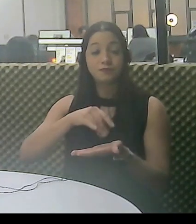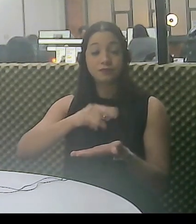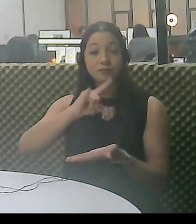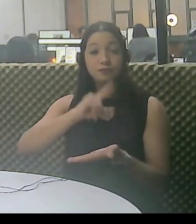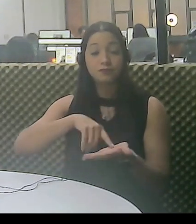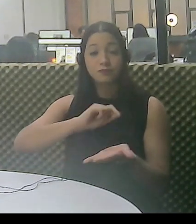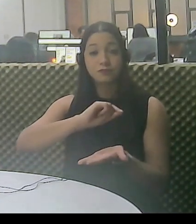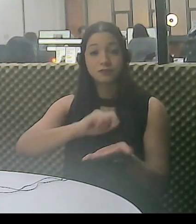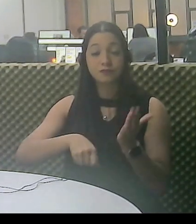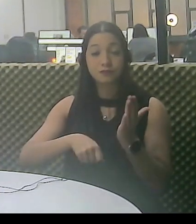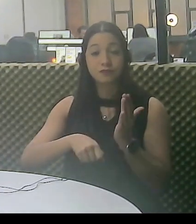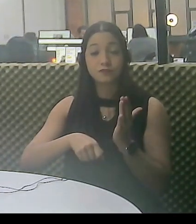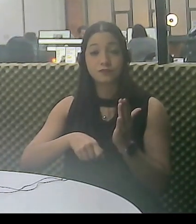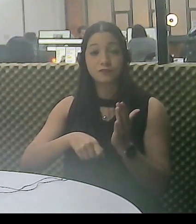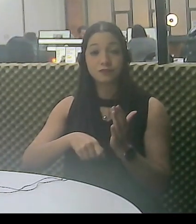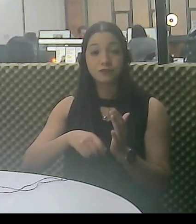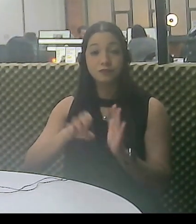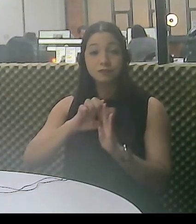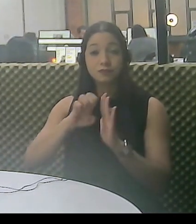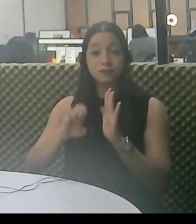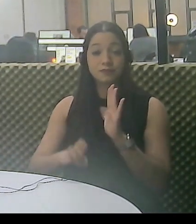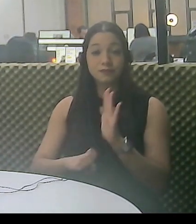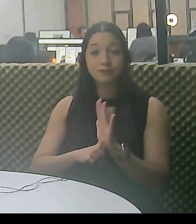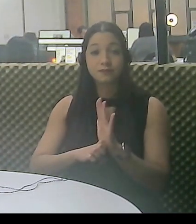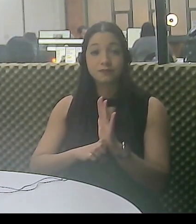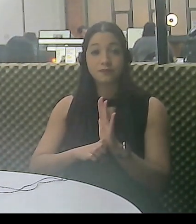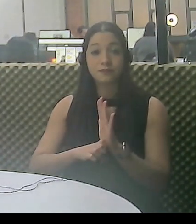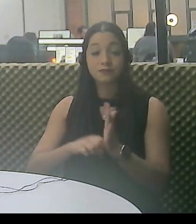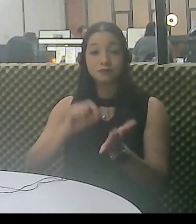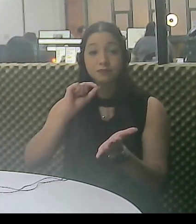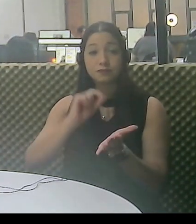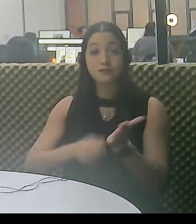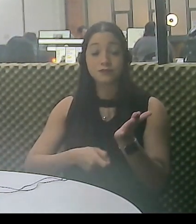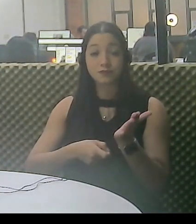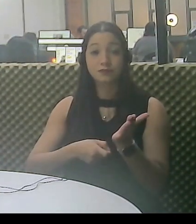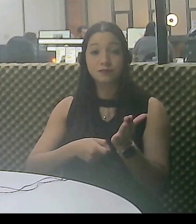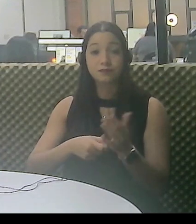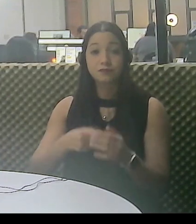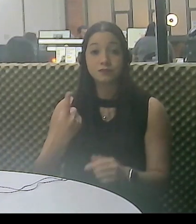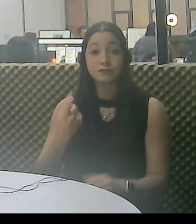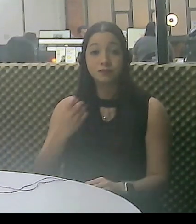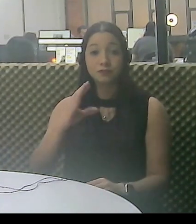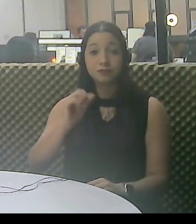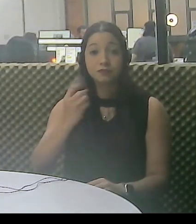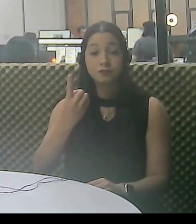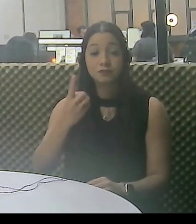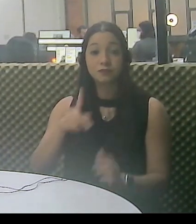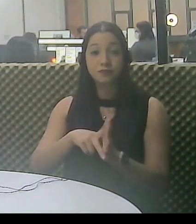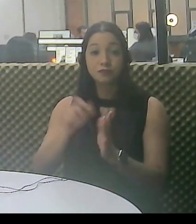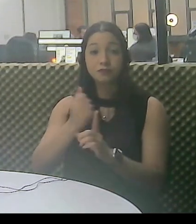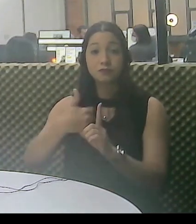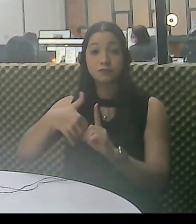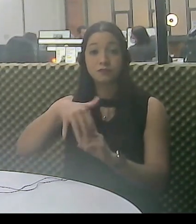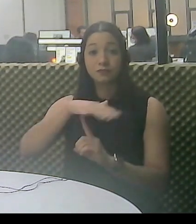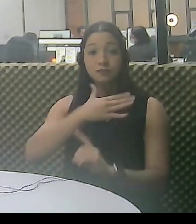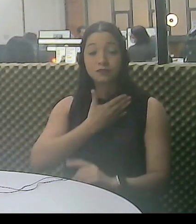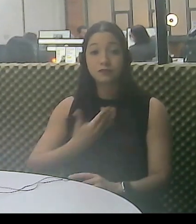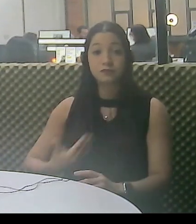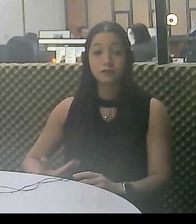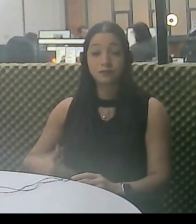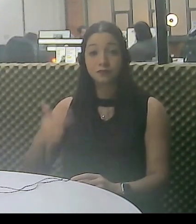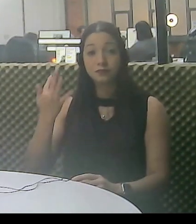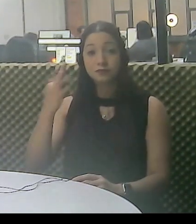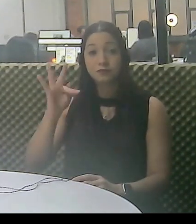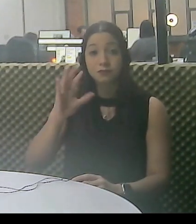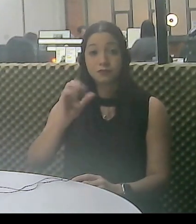do formulário anexo ao edital, comprovante de inscrição no Cadastro Único para Programas Sociais do Governo Federal,